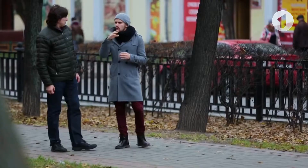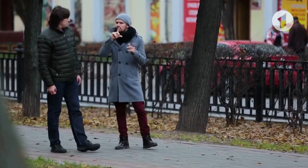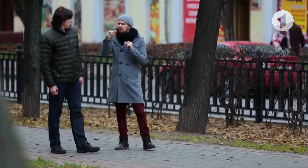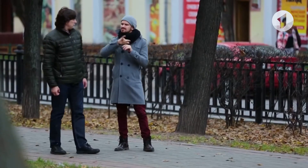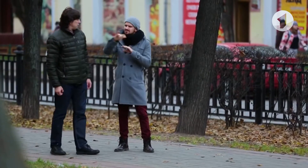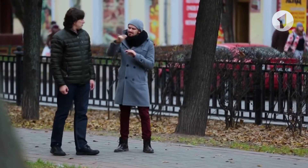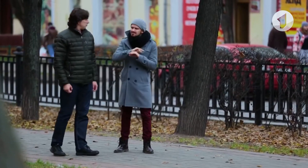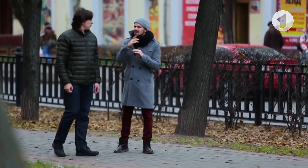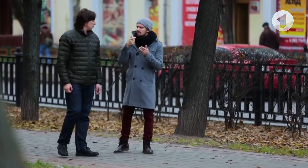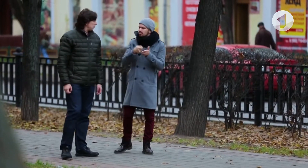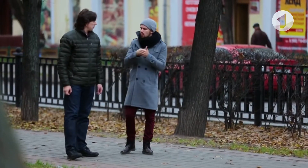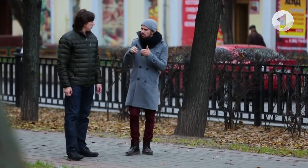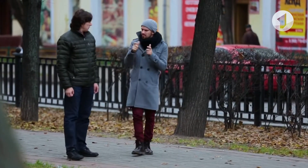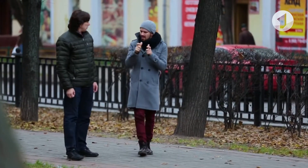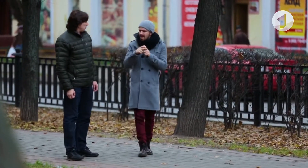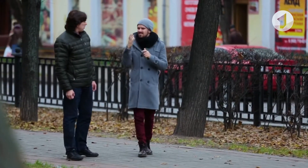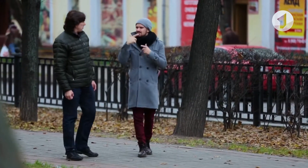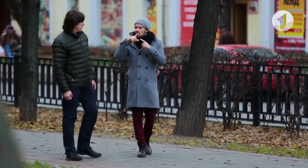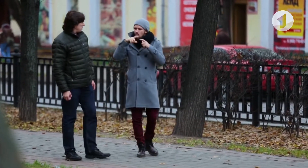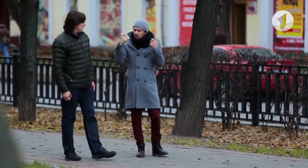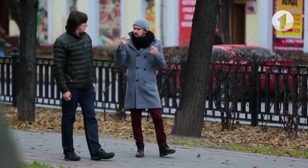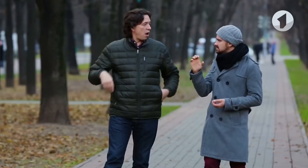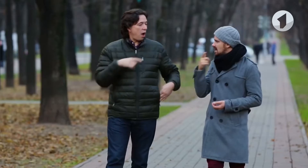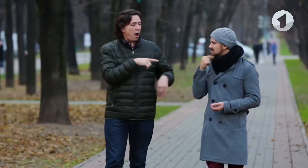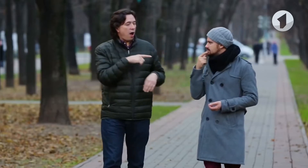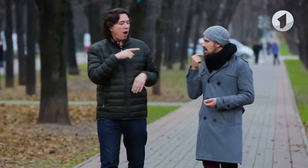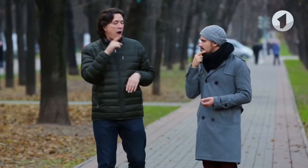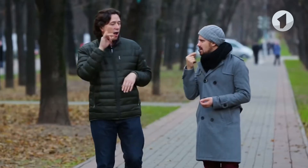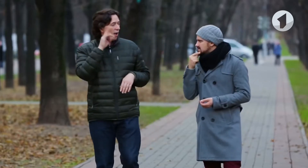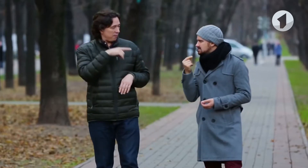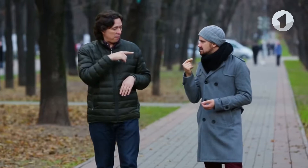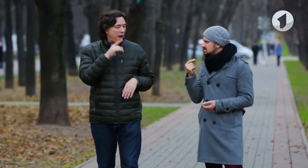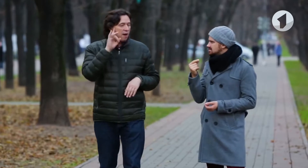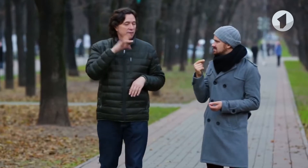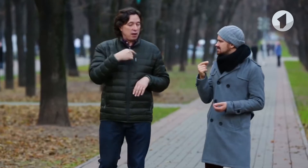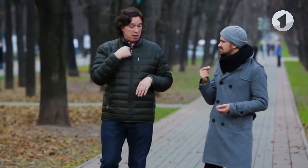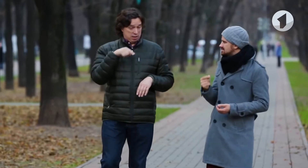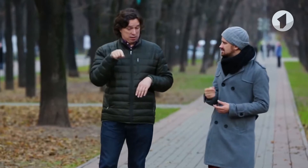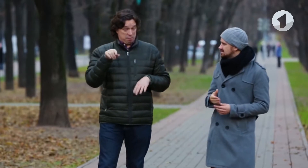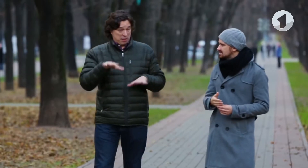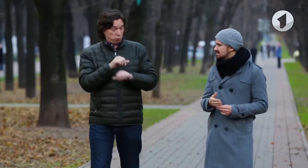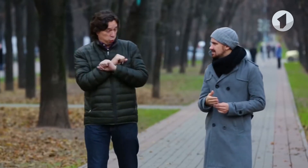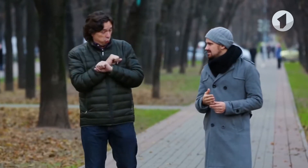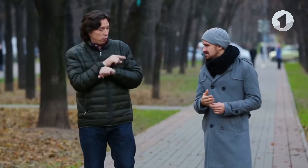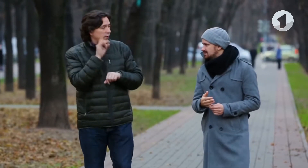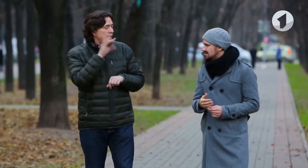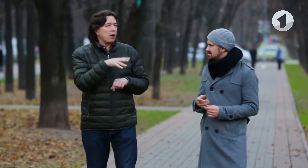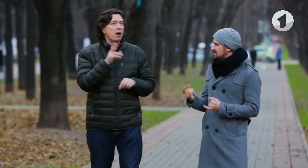удивитесь, но их язык общения даже лучше, чем наш с вами, устный. Какие уж тут немые! Если говорят они, как